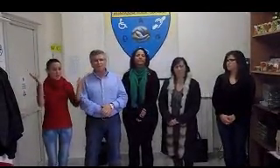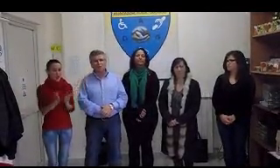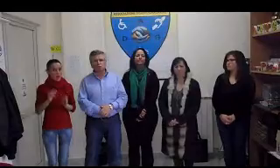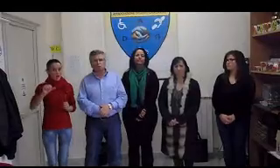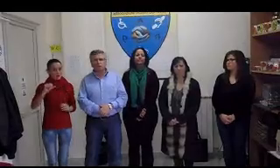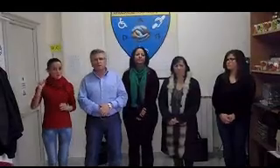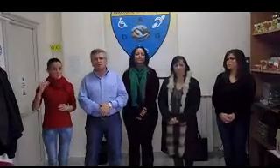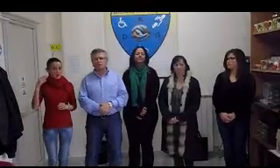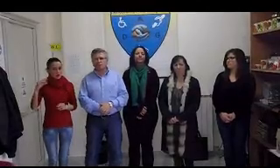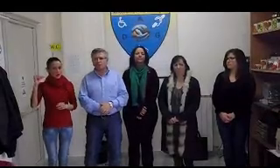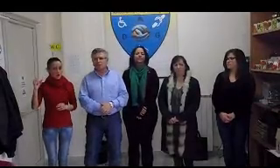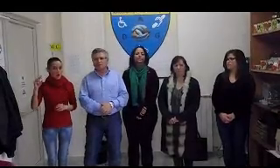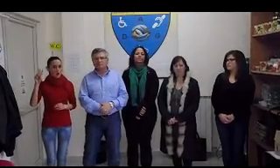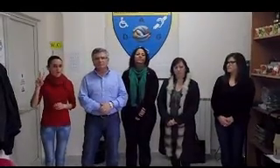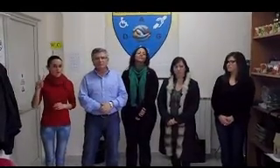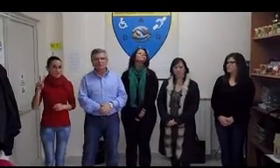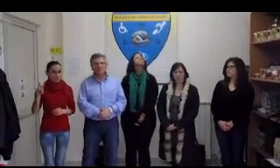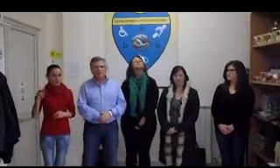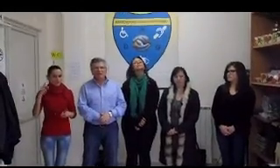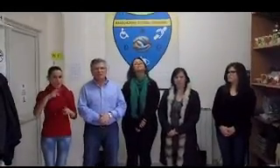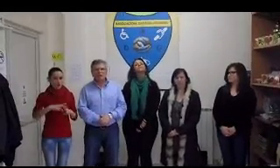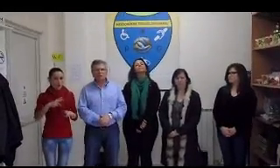Sacco, Valmontone, Roma,